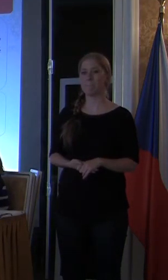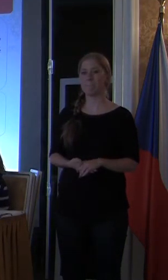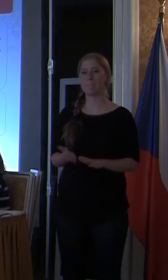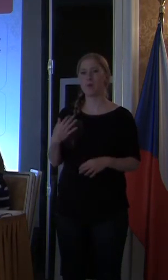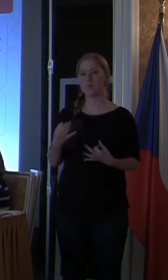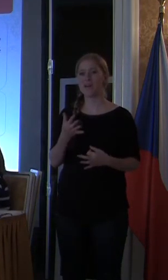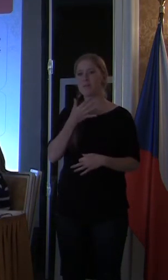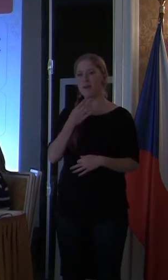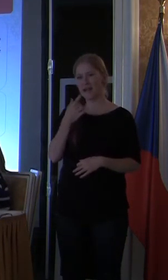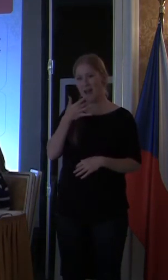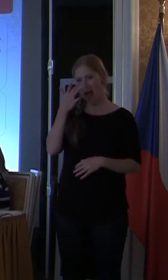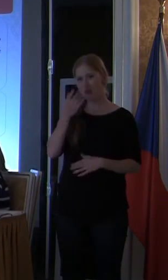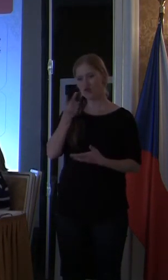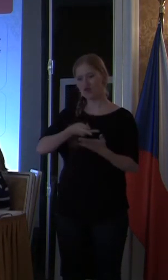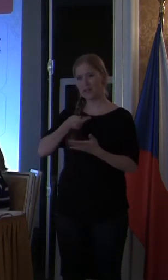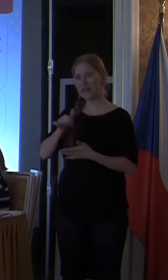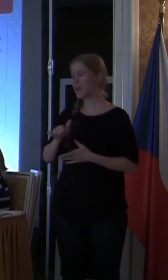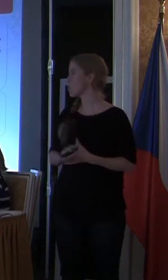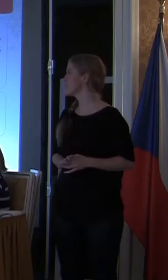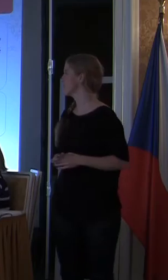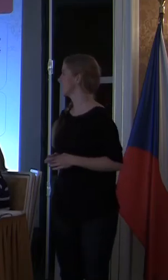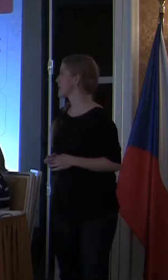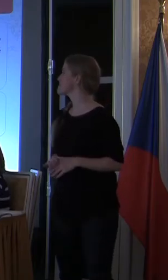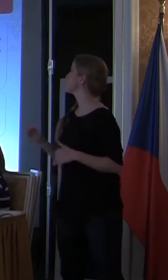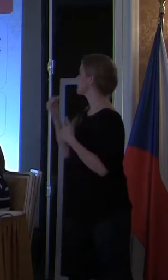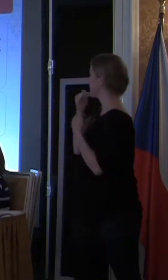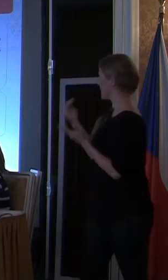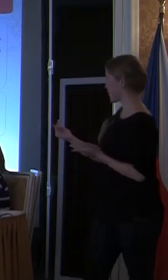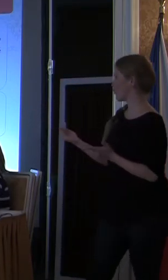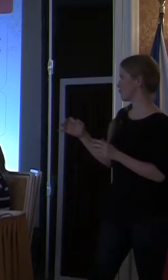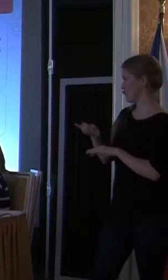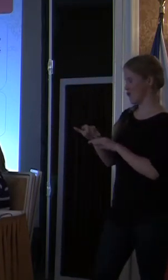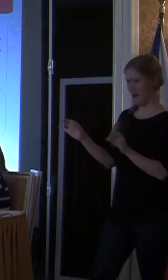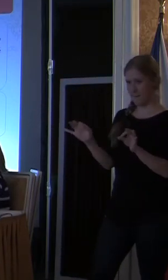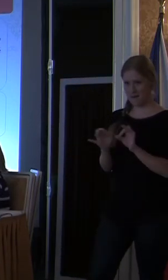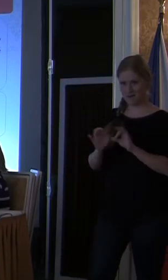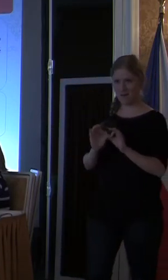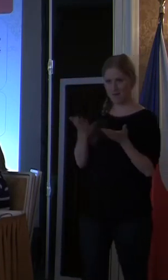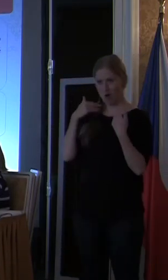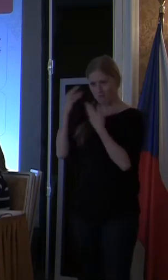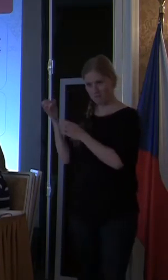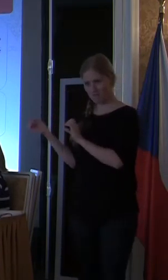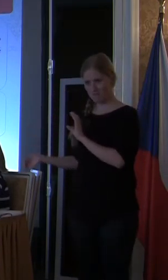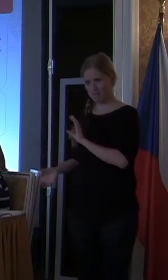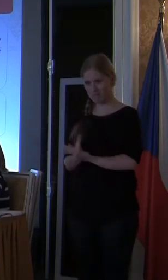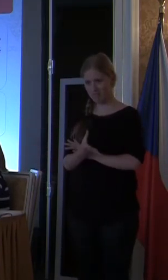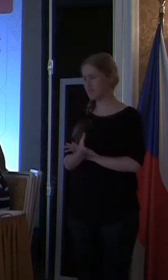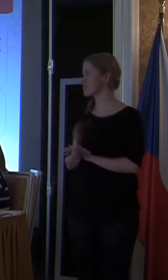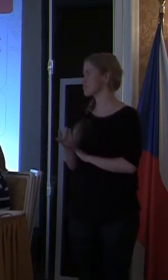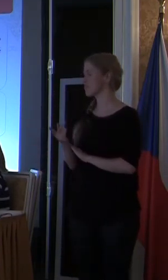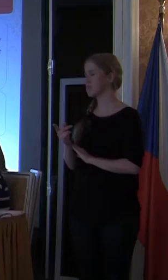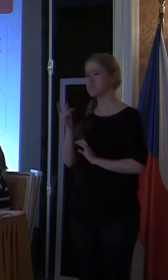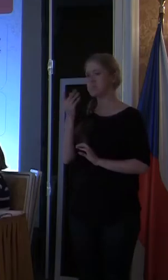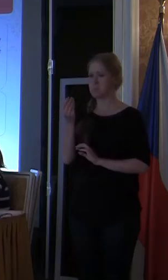Já děkuji paní doktorce Baslerové za představení katalogu podpůrných opatření jako jedné z těch